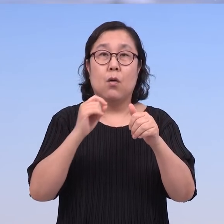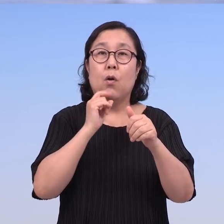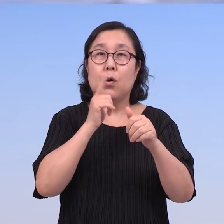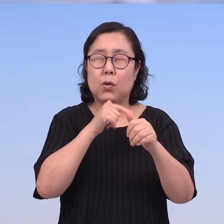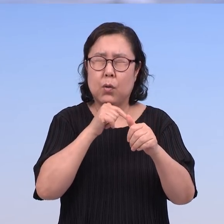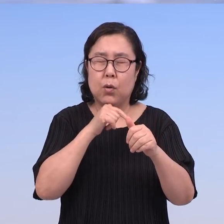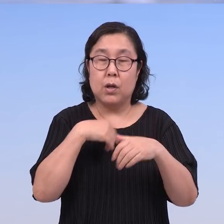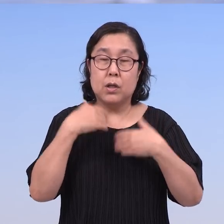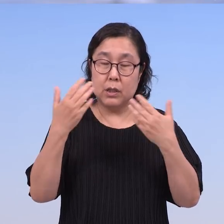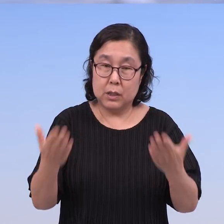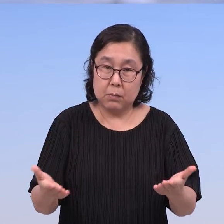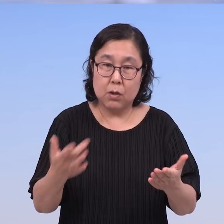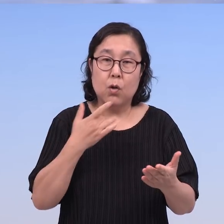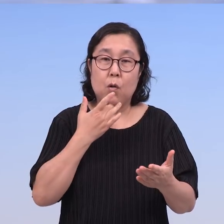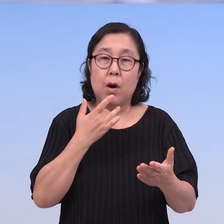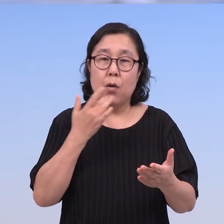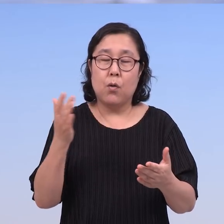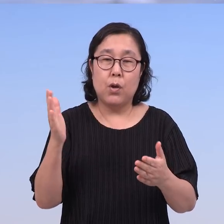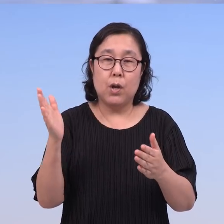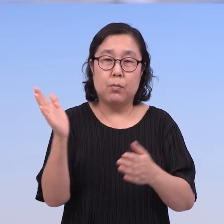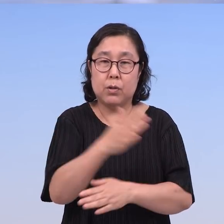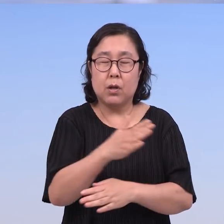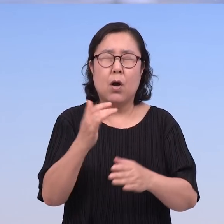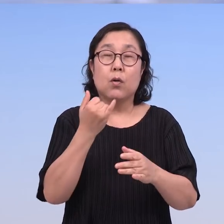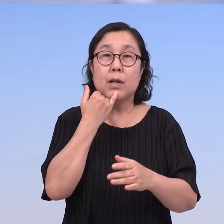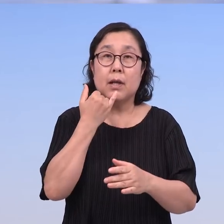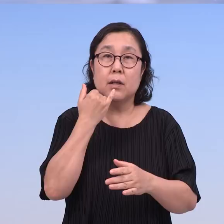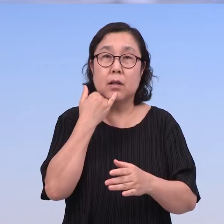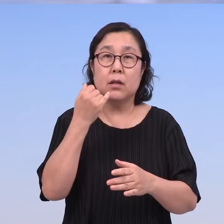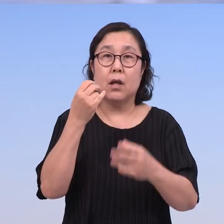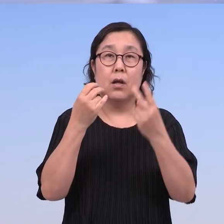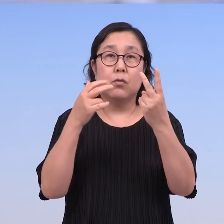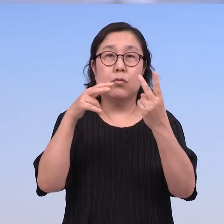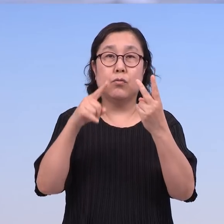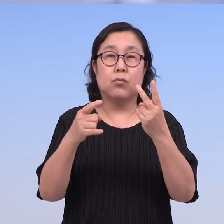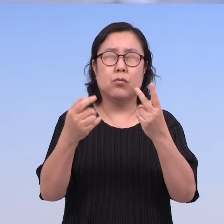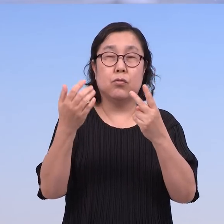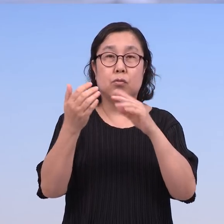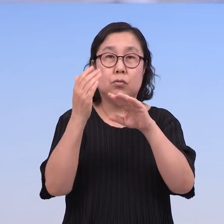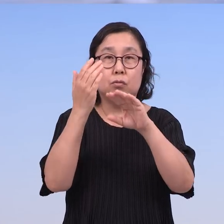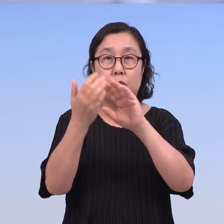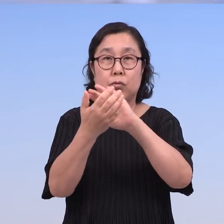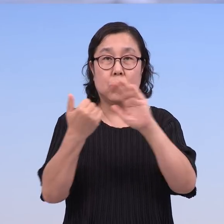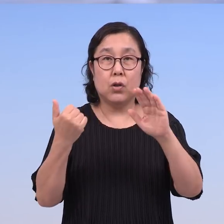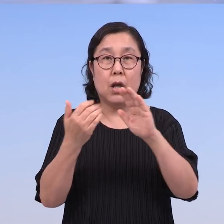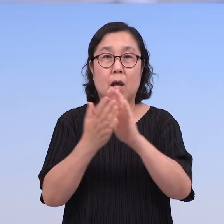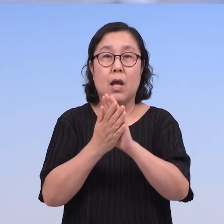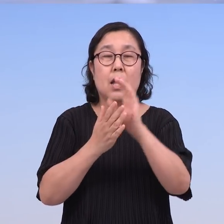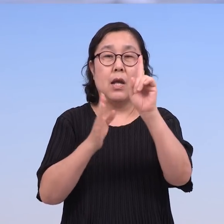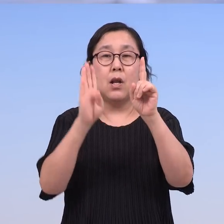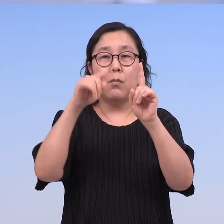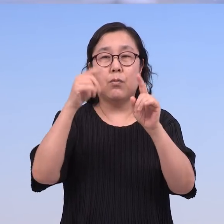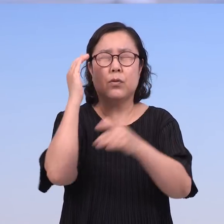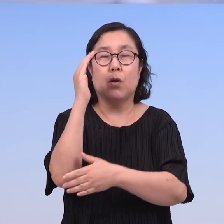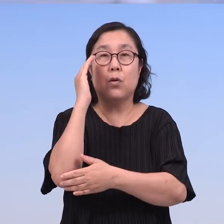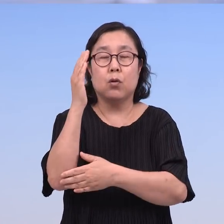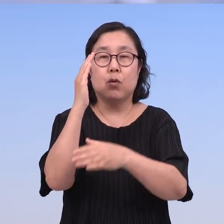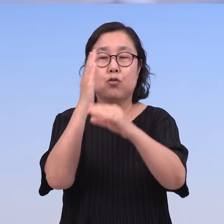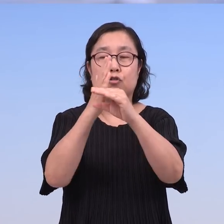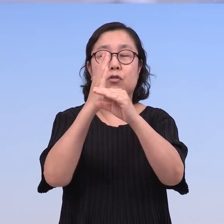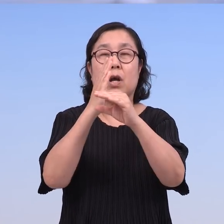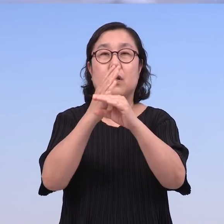힘들다가 월요일 쉬고 나면 화요일이 괜찮아지고 그랬는데요, 2주 전에 1부 설교 중간에 목이 완전히 가버린 거예요.